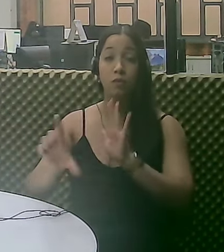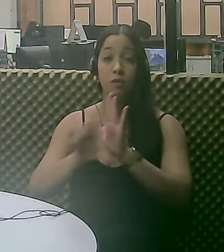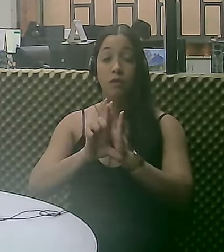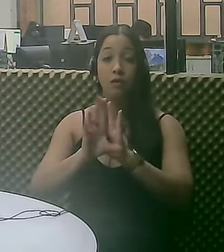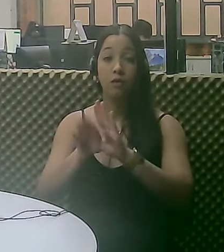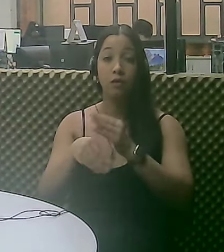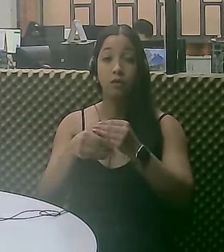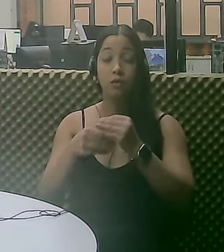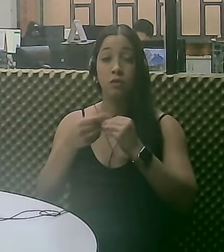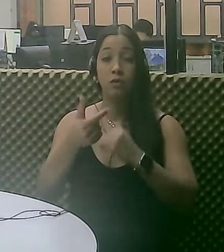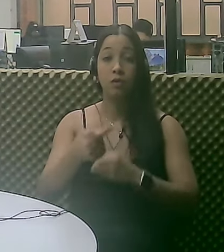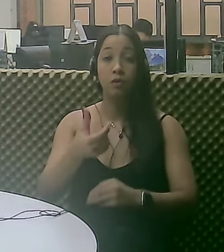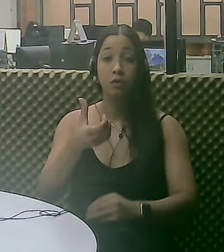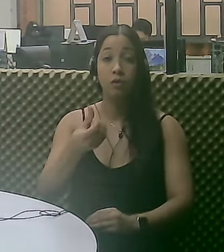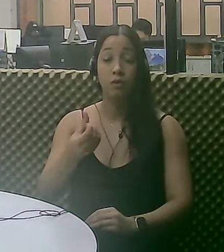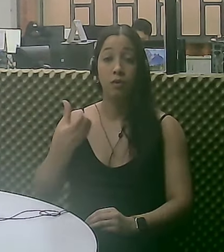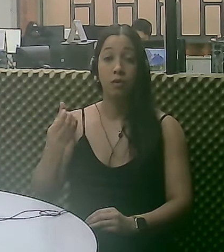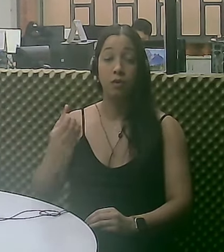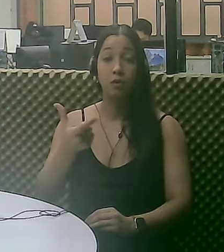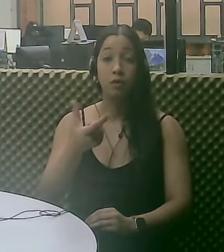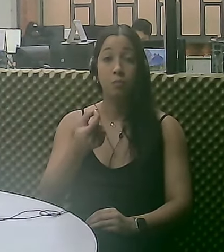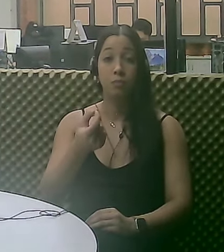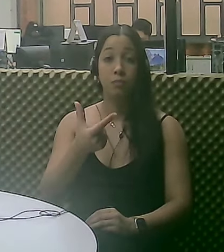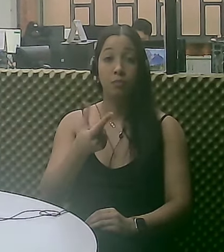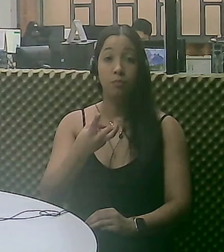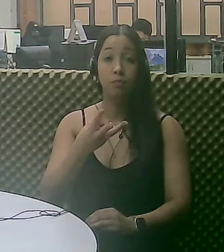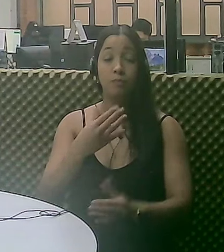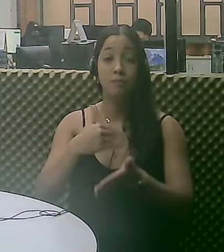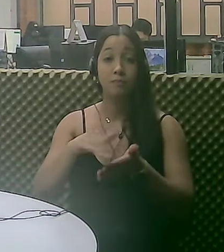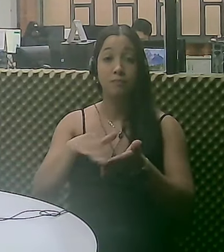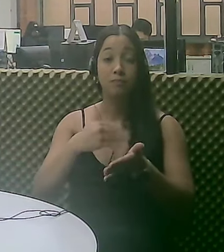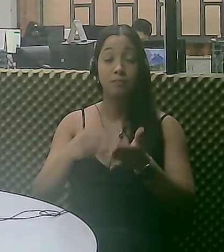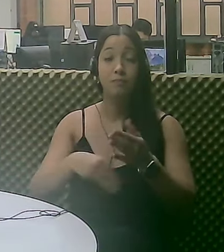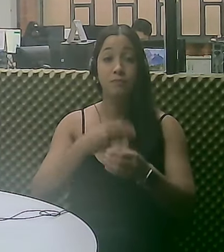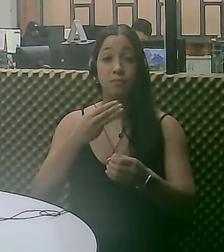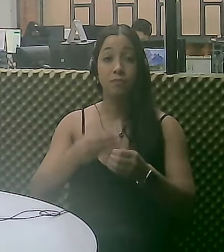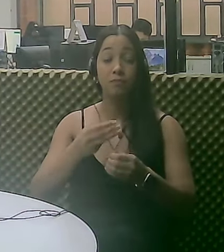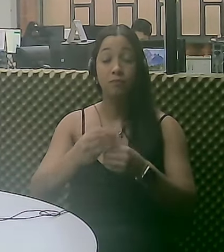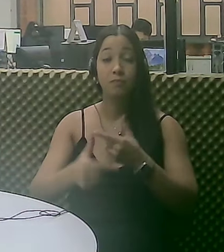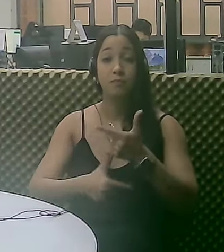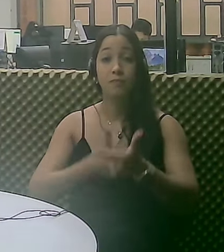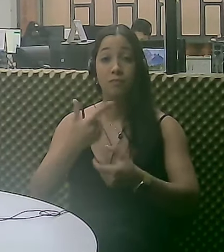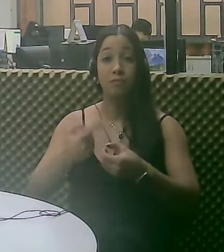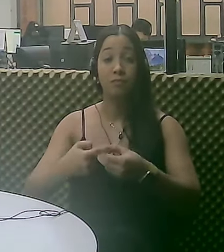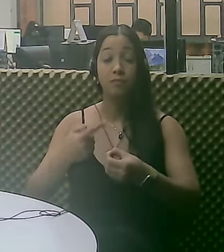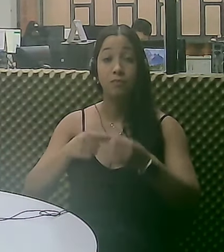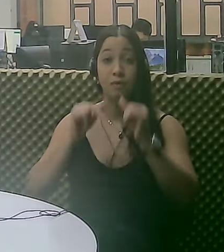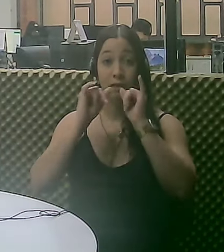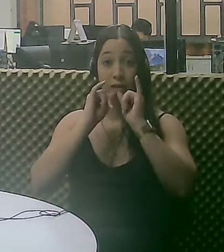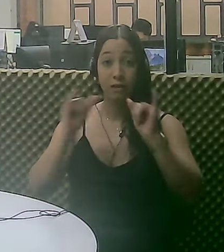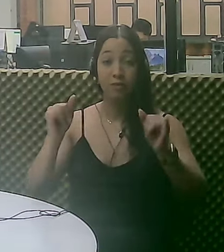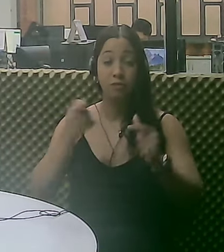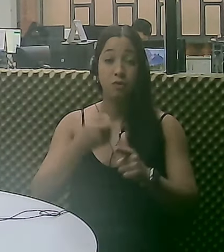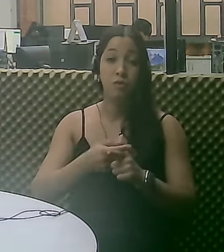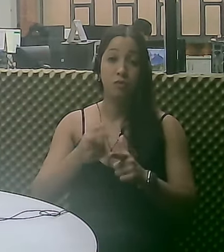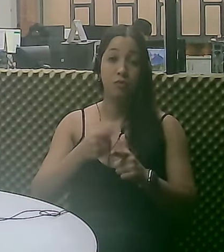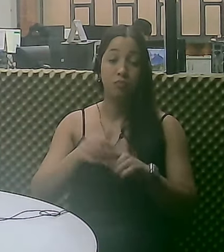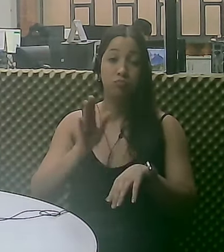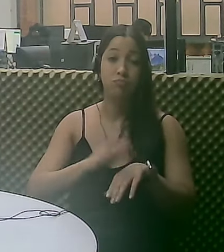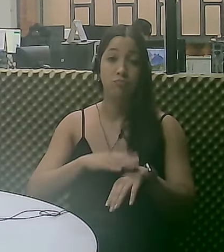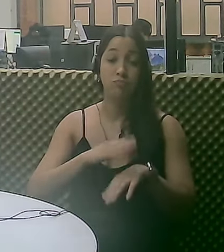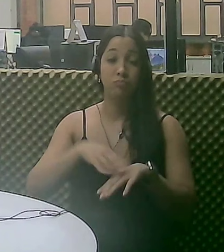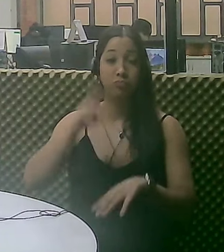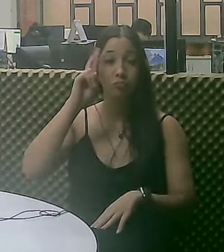Complementar 768 de 2023, a Secretaria Municipal de Serviços Urbanos informa que locadores e